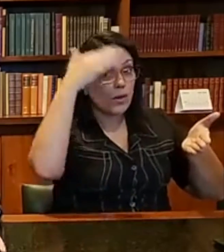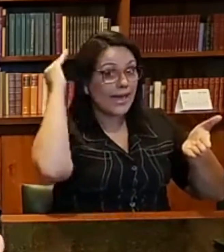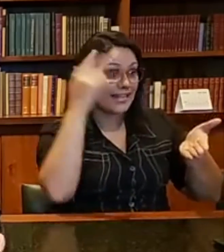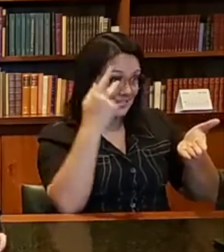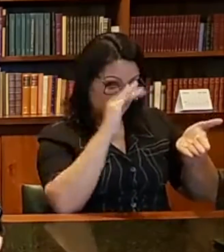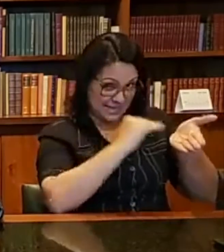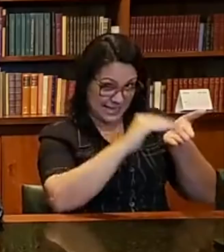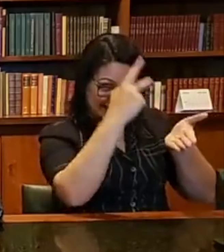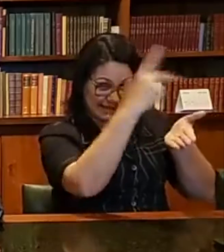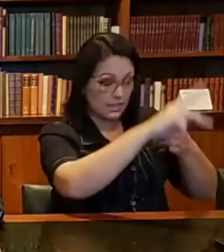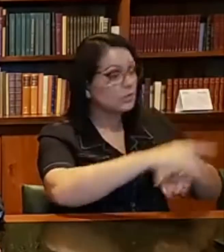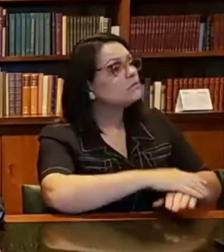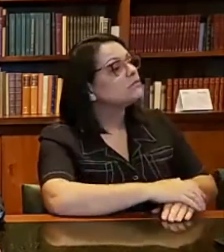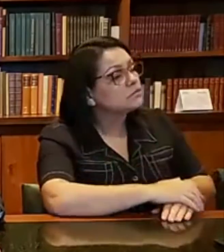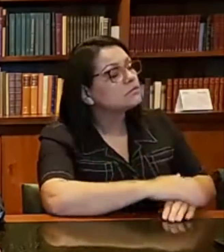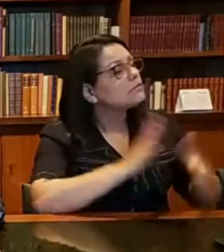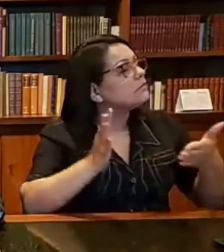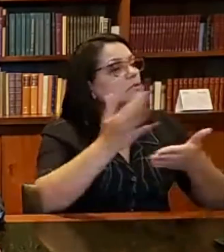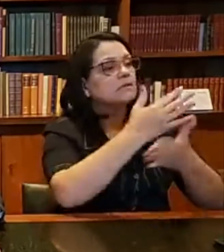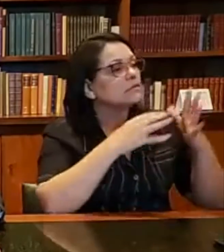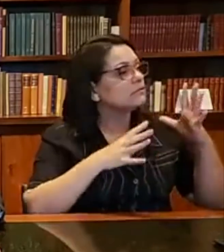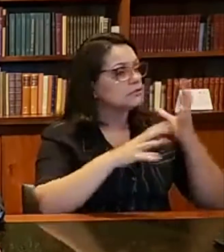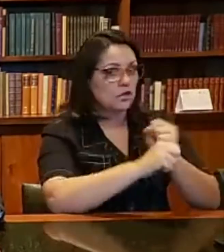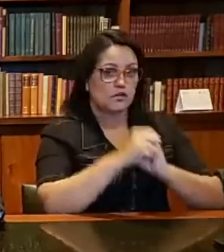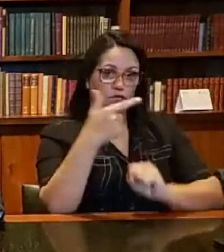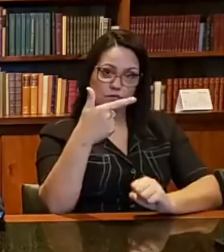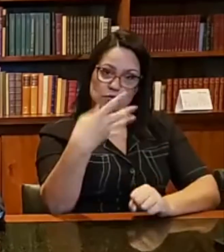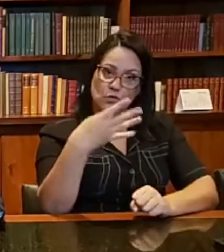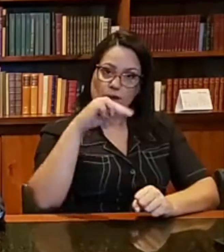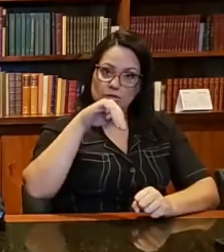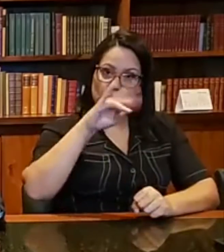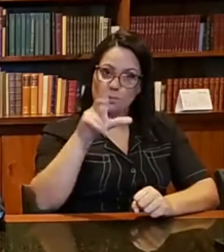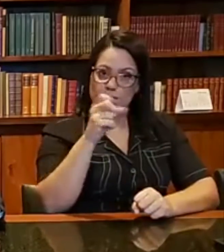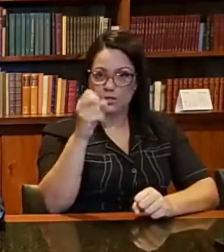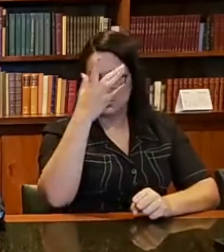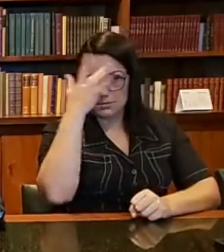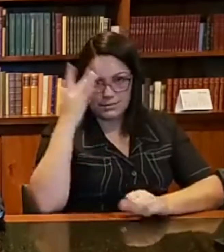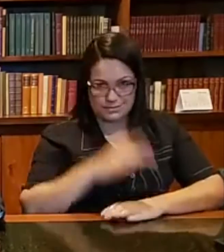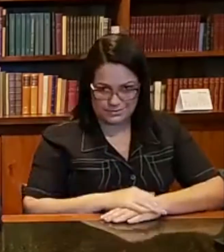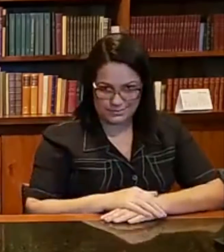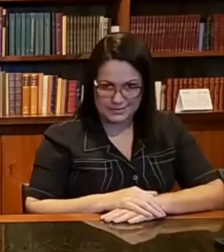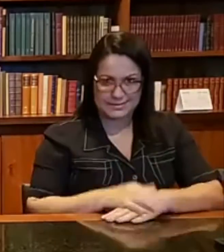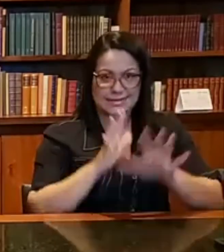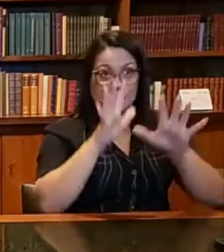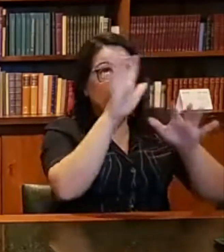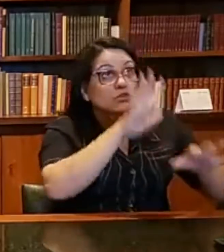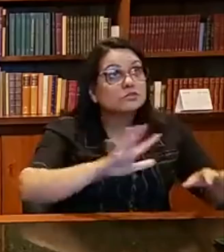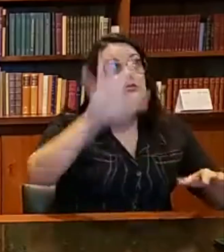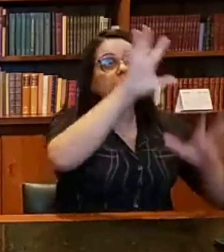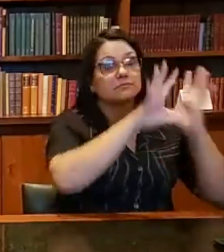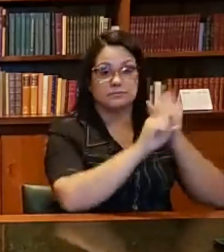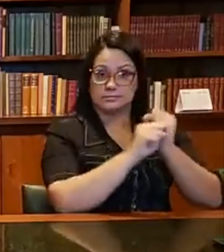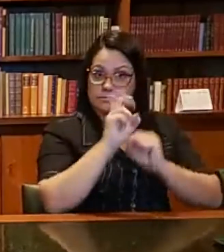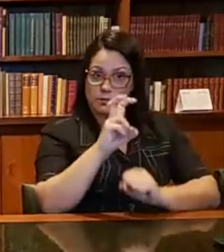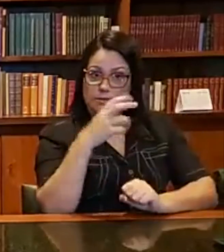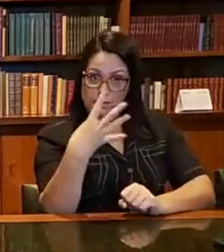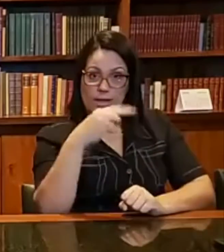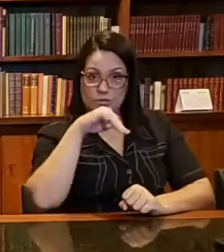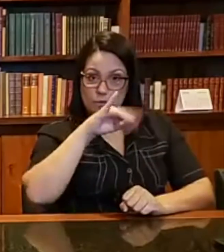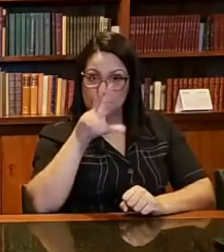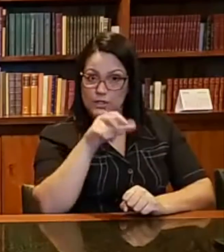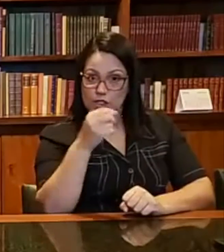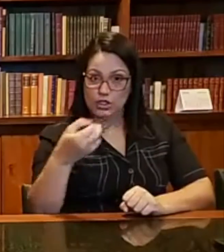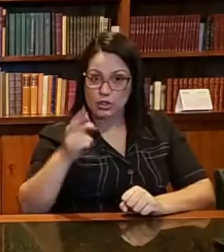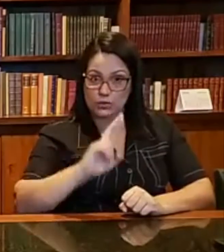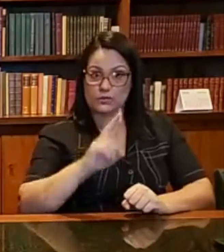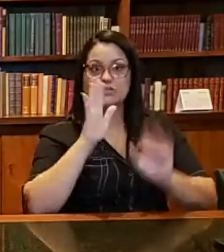24 milhões de pessoas. Então, nós temos 54 milhões de pessoas que estavam esperadas aqui. Conversa